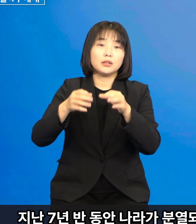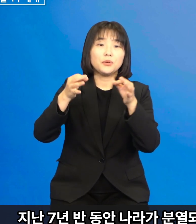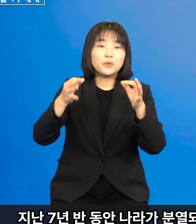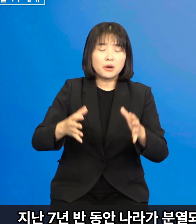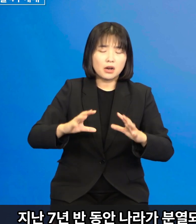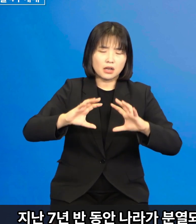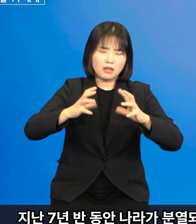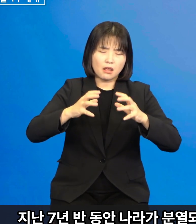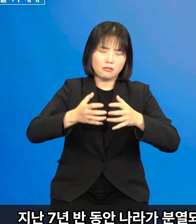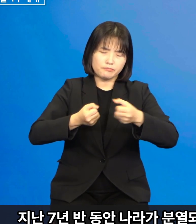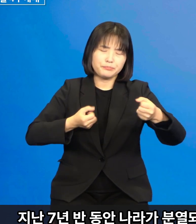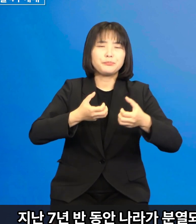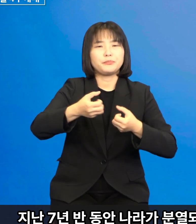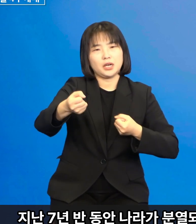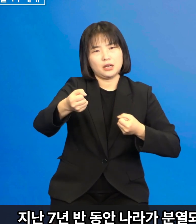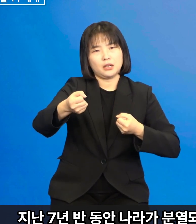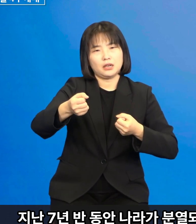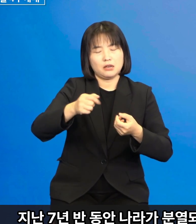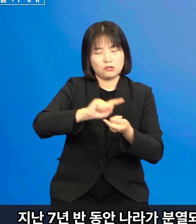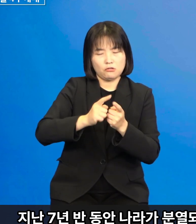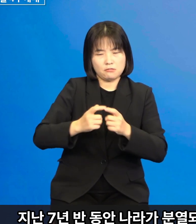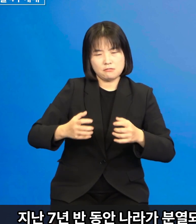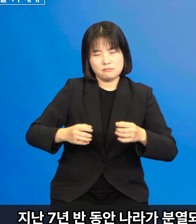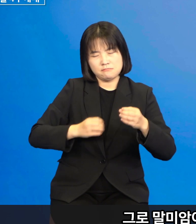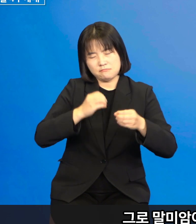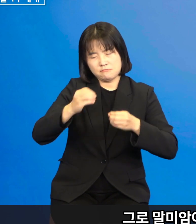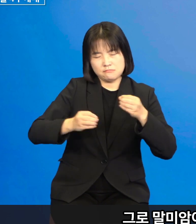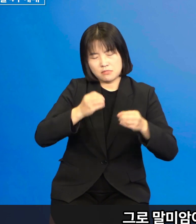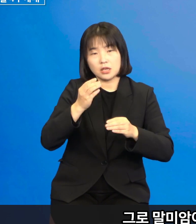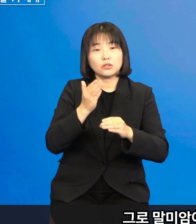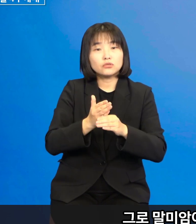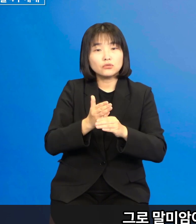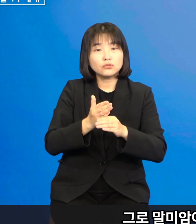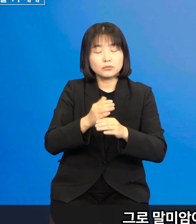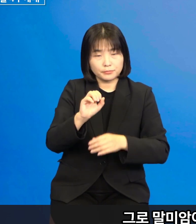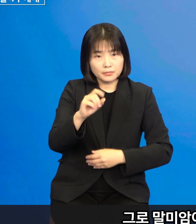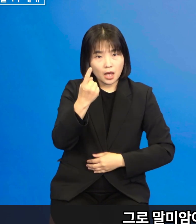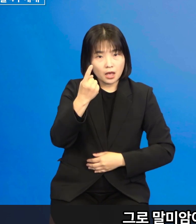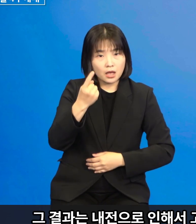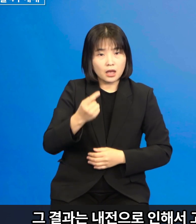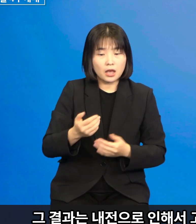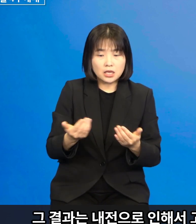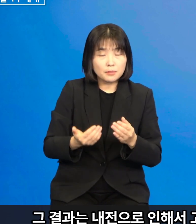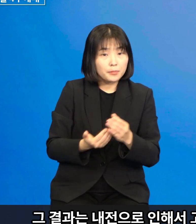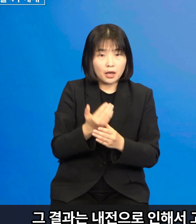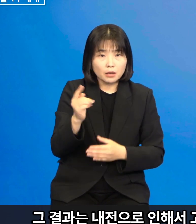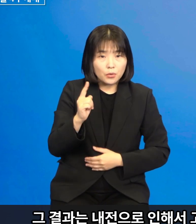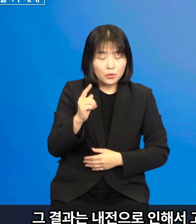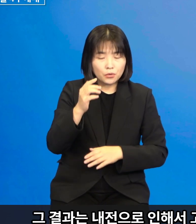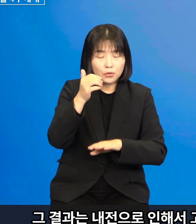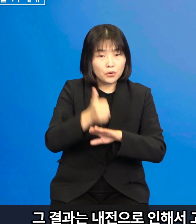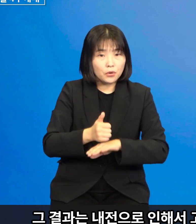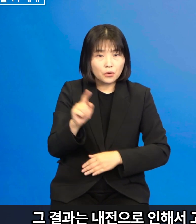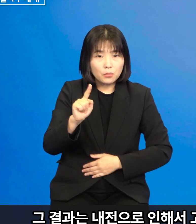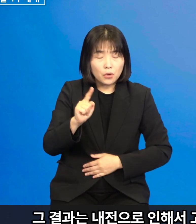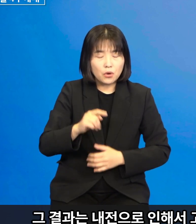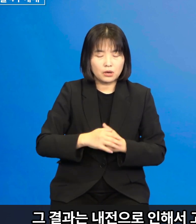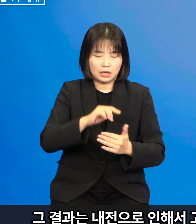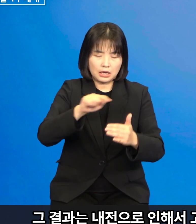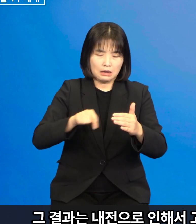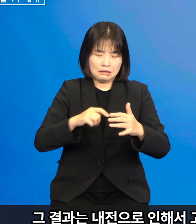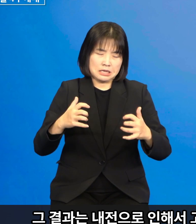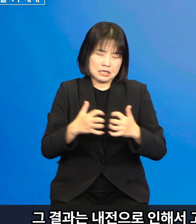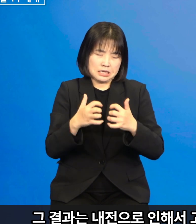나라가 분열되어 있었습니다. 서로 대치하고 있었죠. 그로 말미암아 있었던 일이 뭐냐? 그 결과는 내전으로